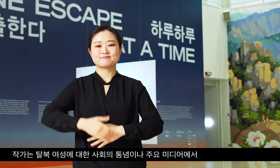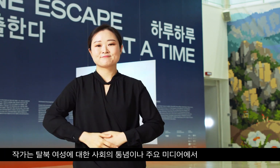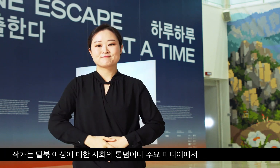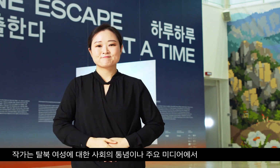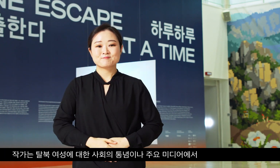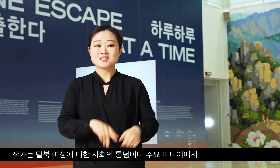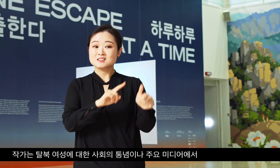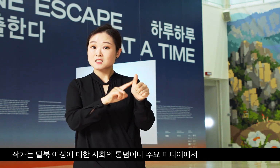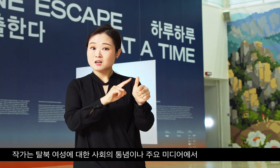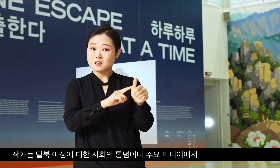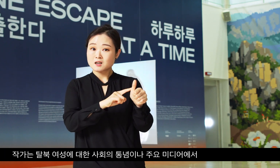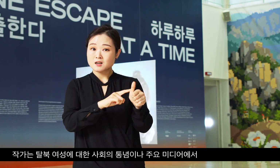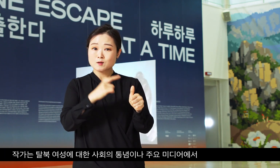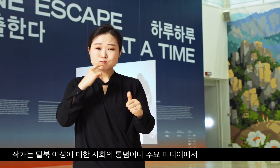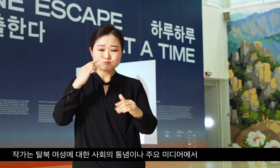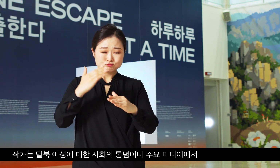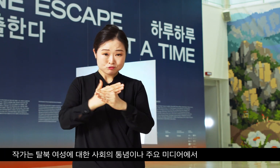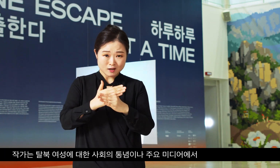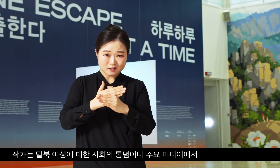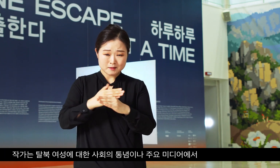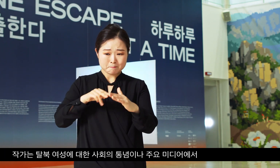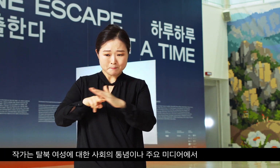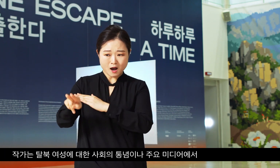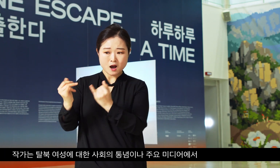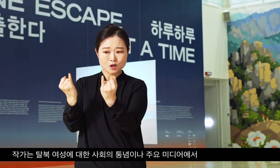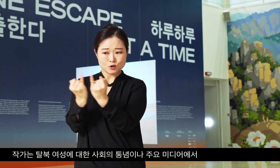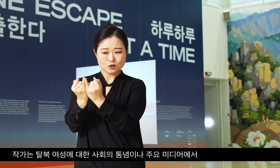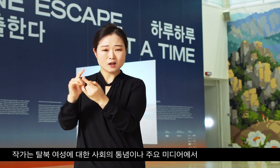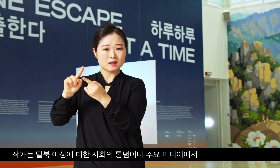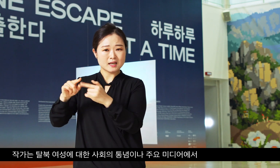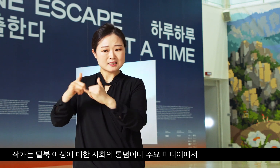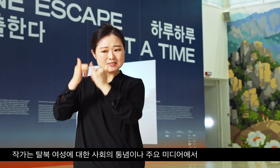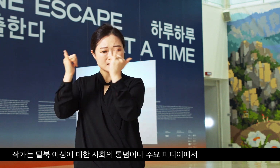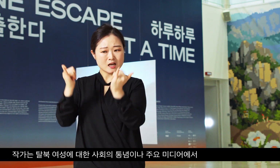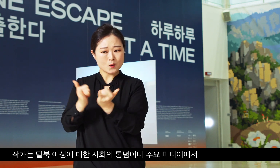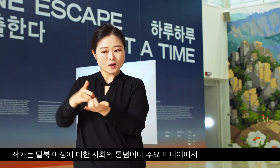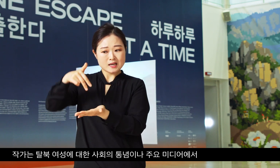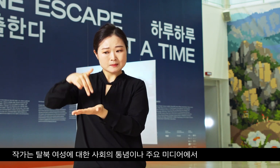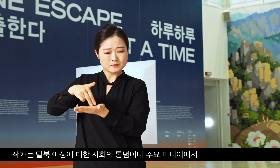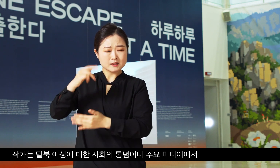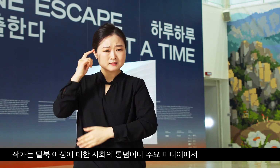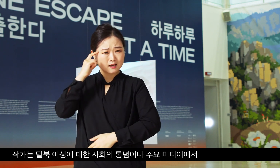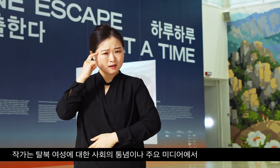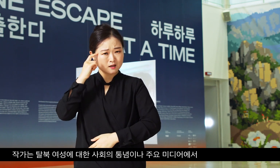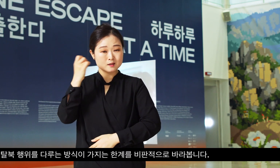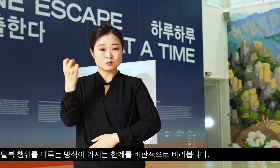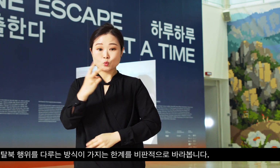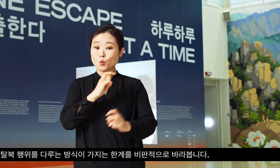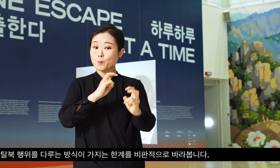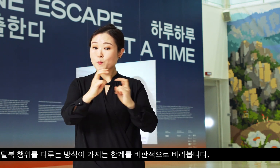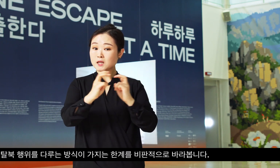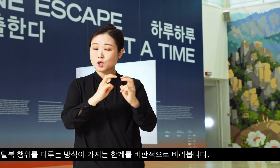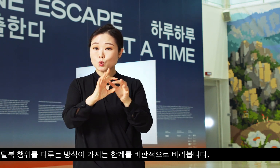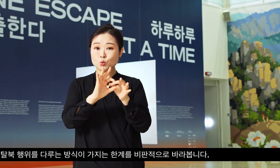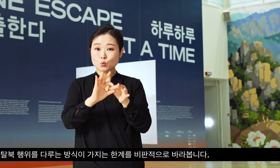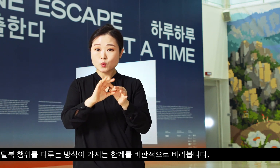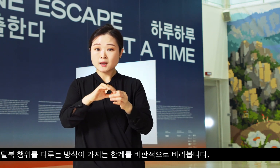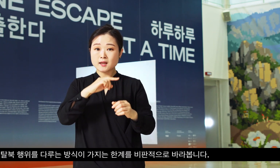작가는 탈북 여성에 대한 사회의 통념이나 주요 미디어에서 탈북 행위를 다루는 방식이